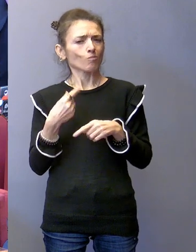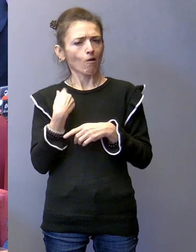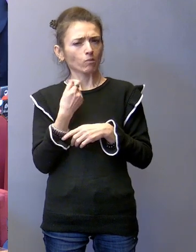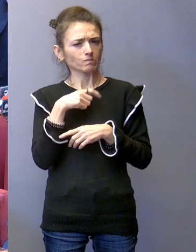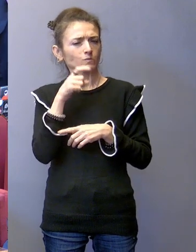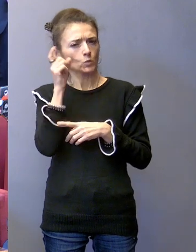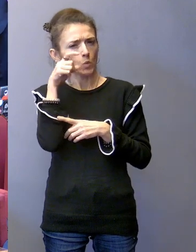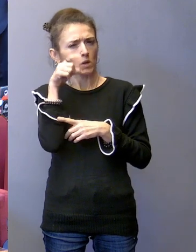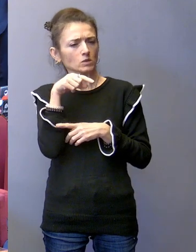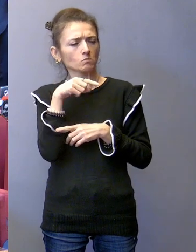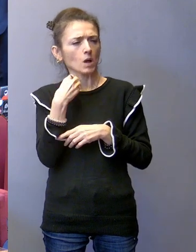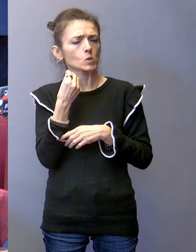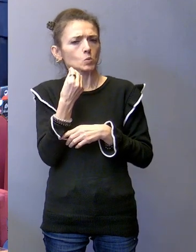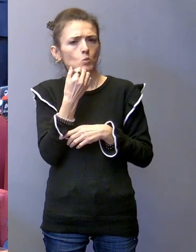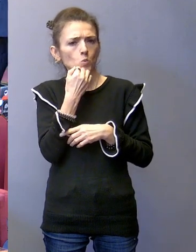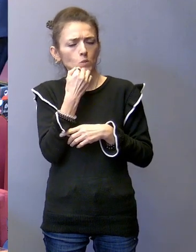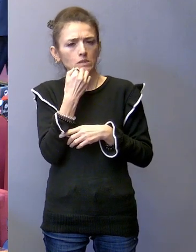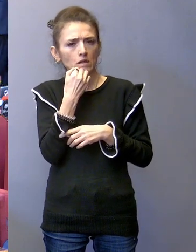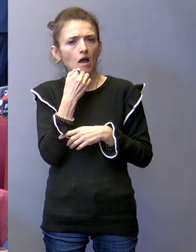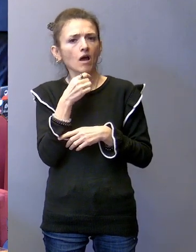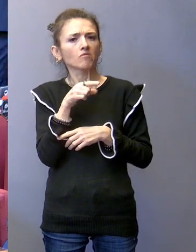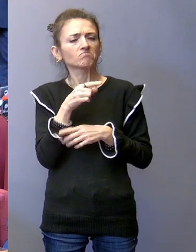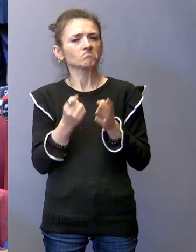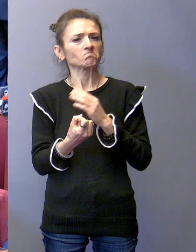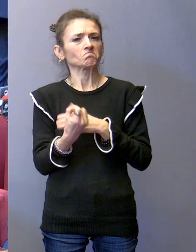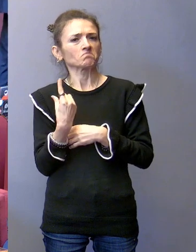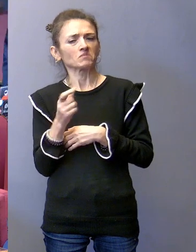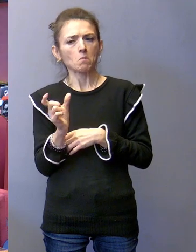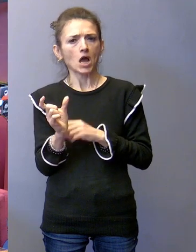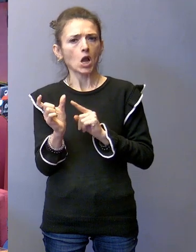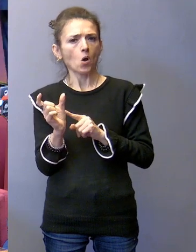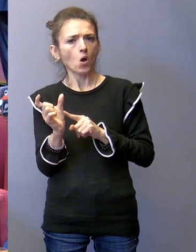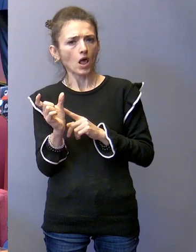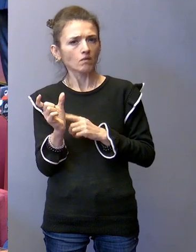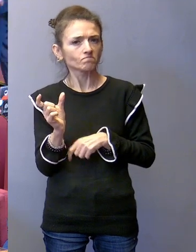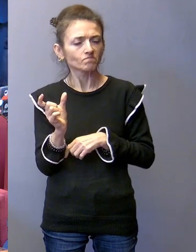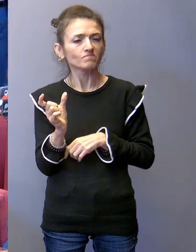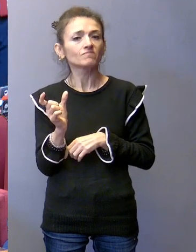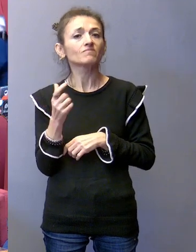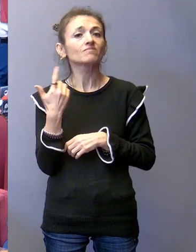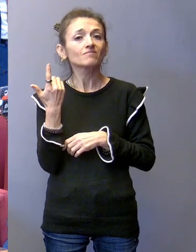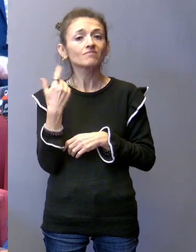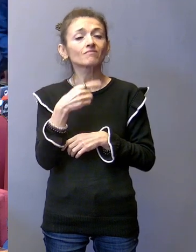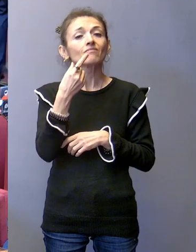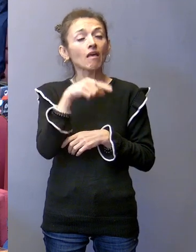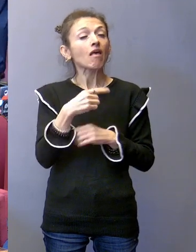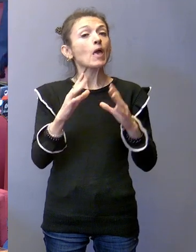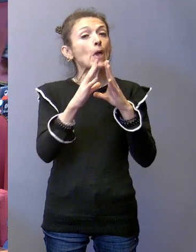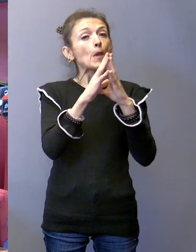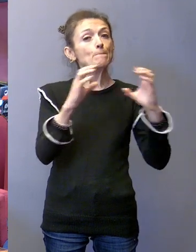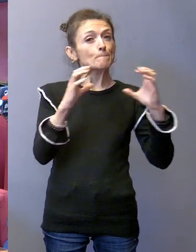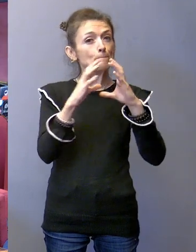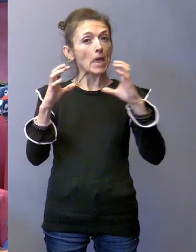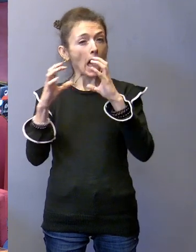sospetto perché dice Ma come mai Tu compare questa parola Allora rilevato che la maggior parte di questa tipologia di impianti